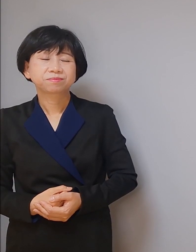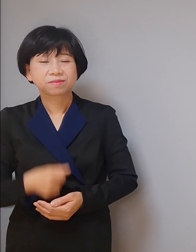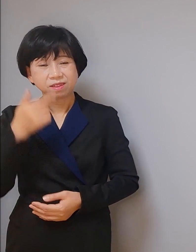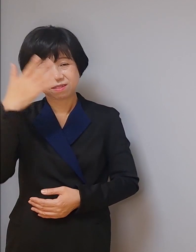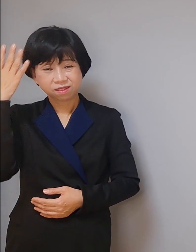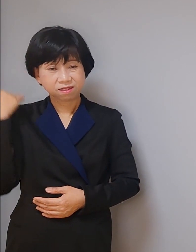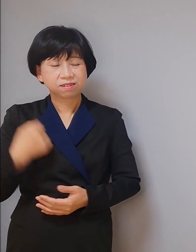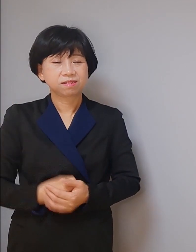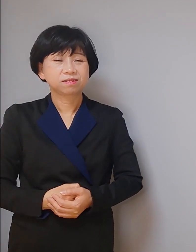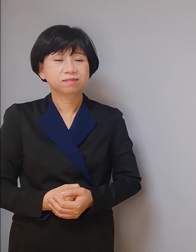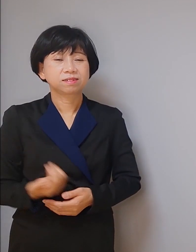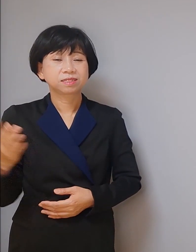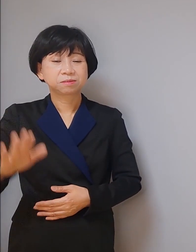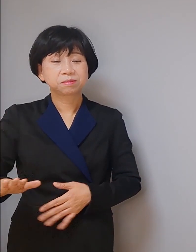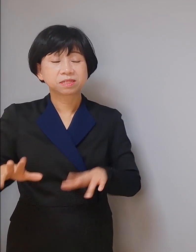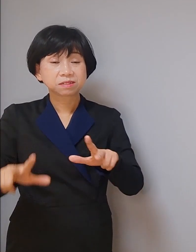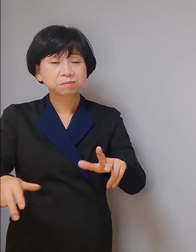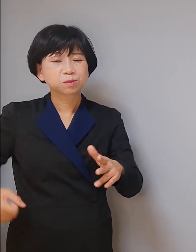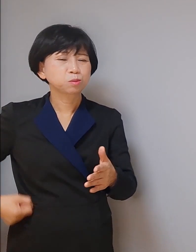저는 용기가 없습니다.